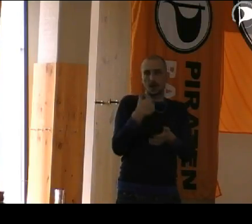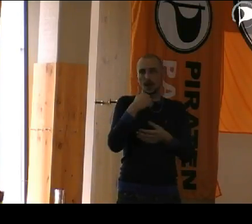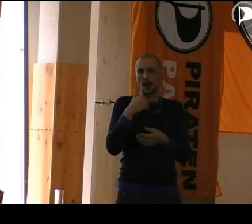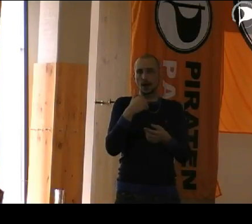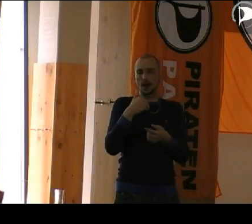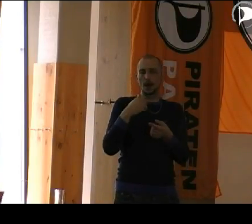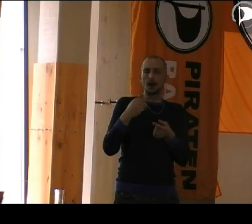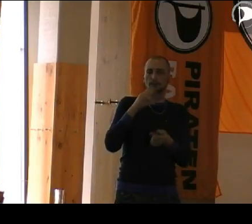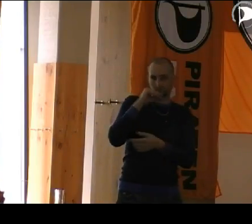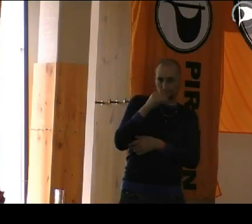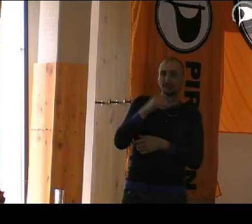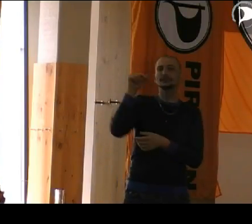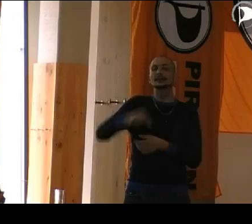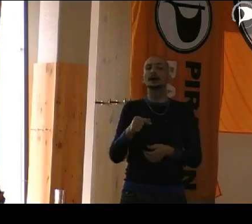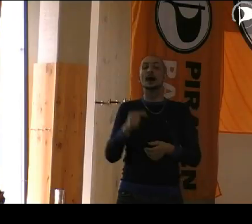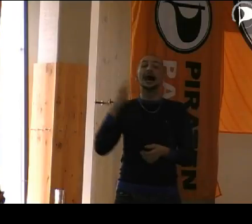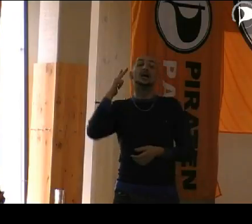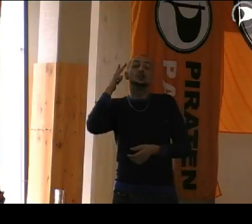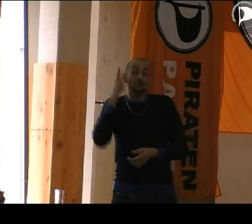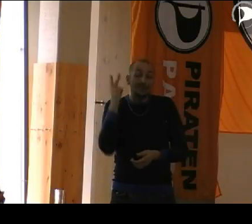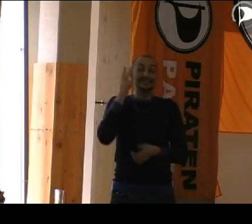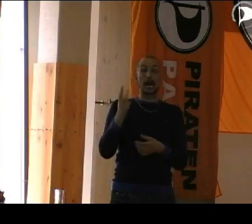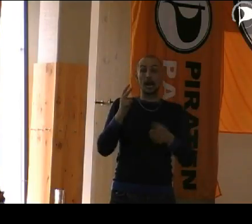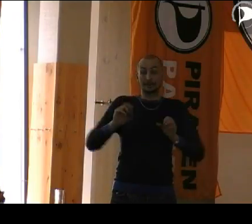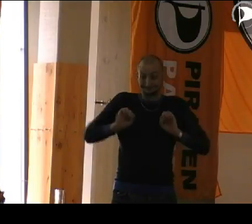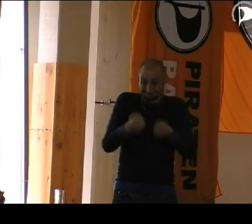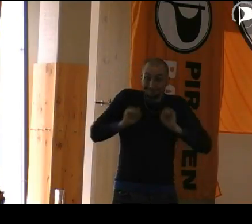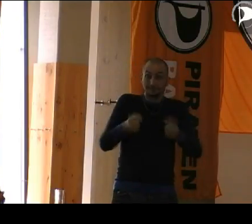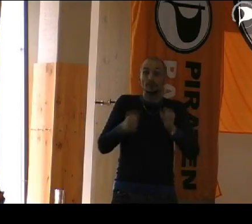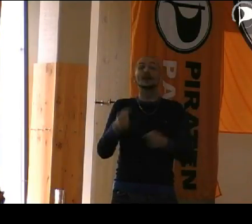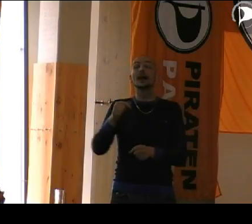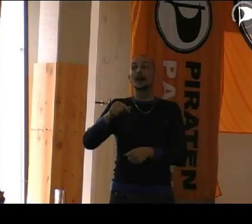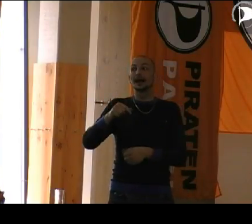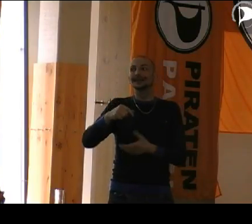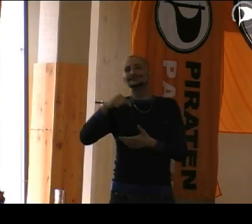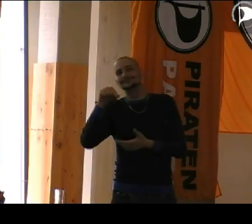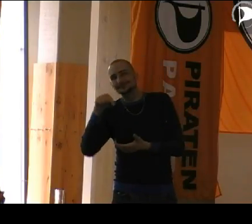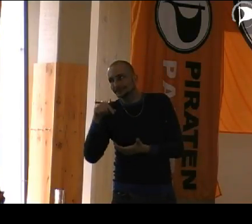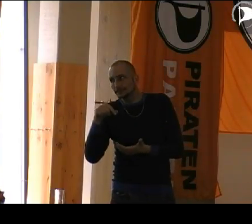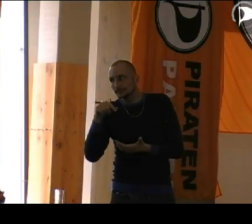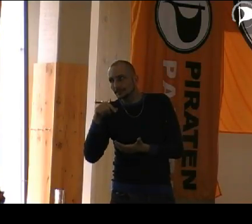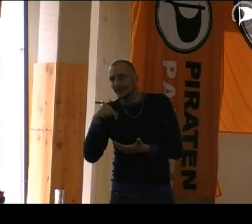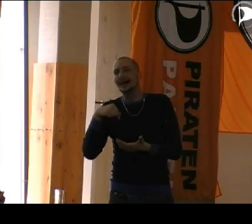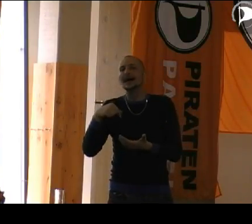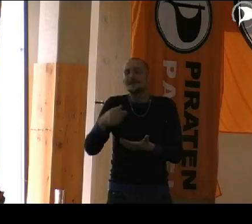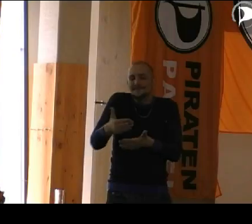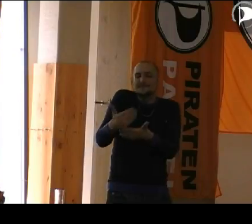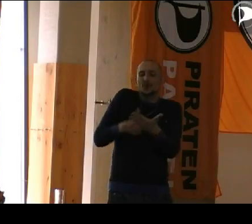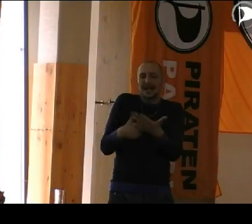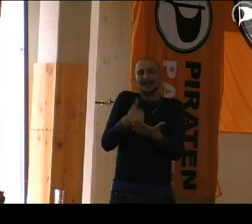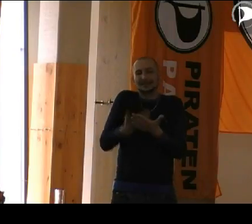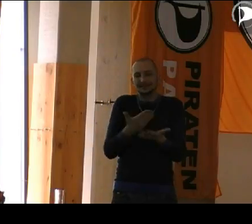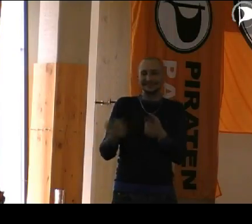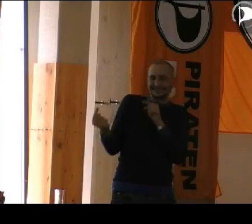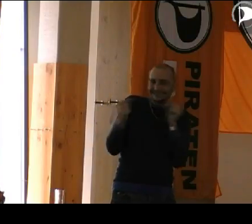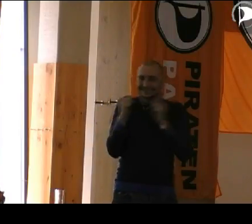soziales engagement scheint mir wichtig zu sein auch wenn es kann hier schon diskussion zum